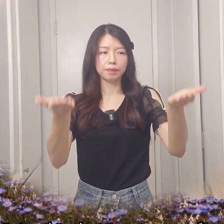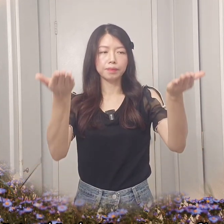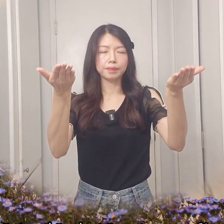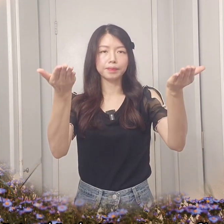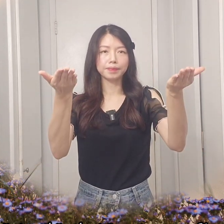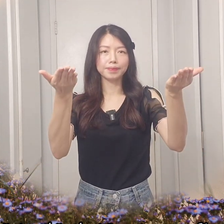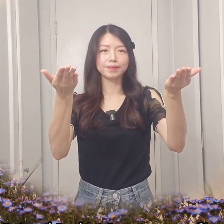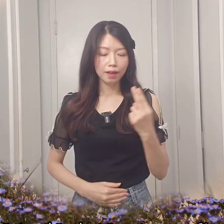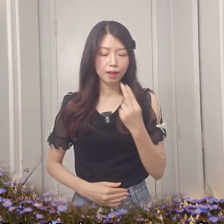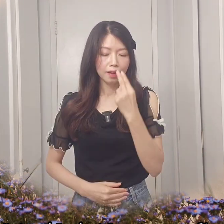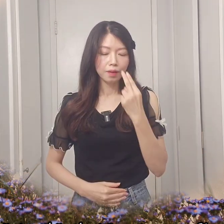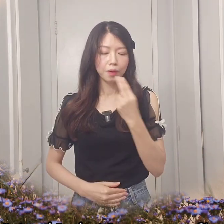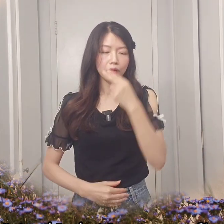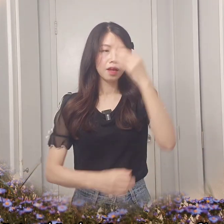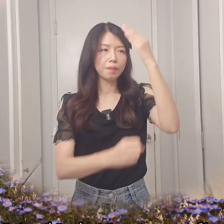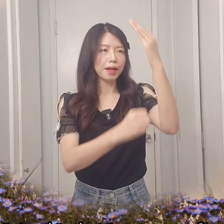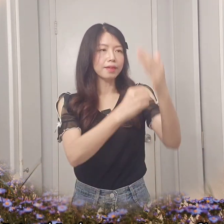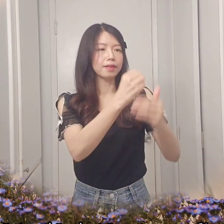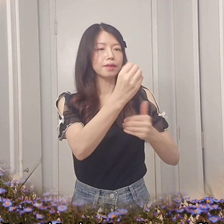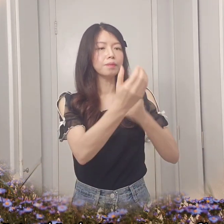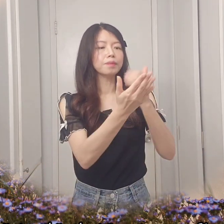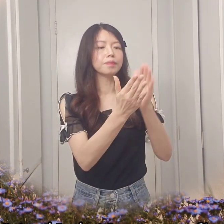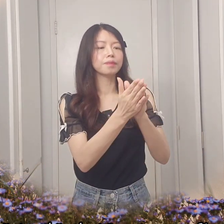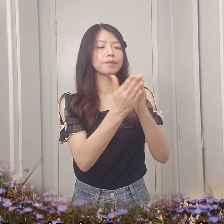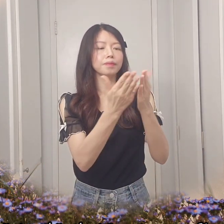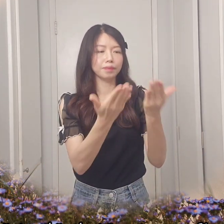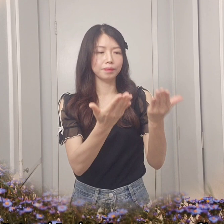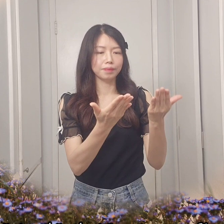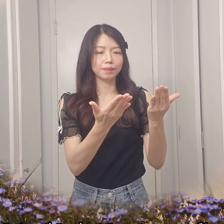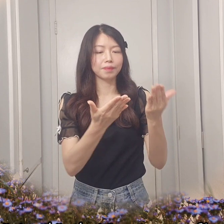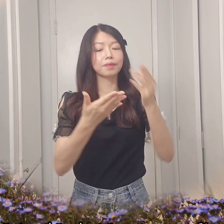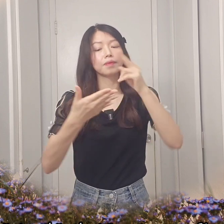예배합니다. 생명의 말씀